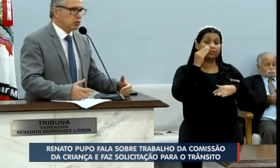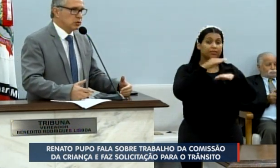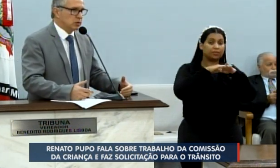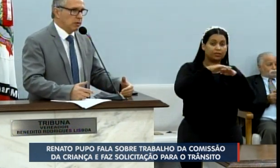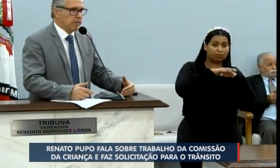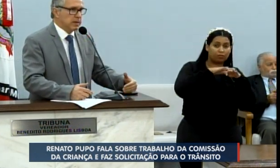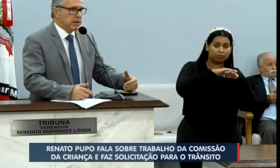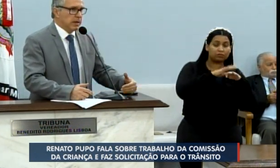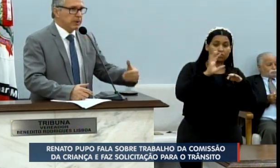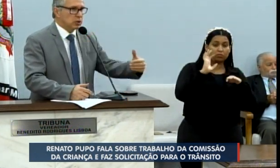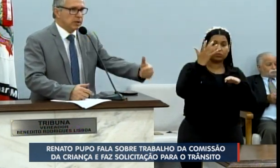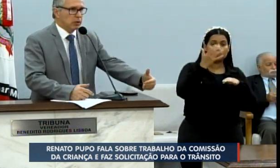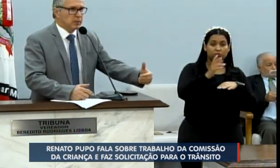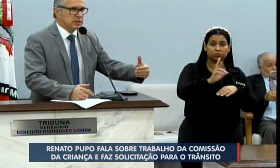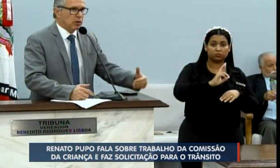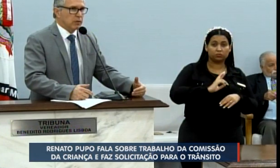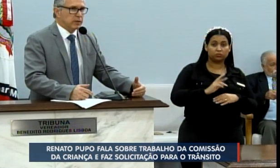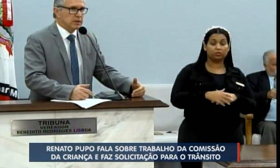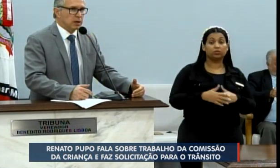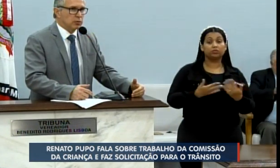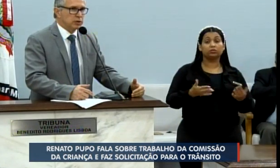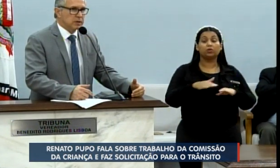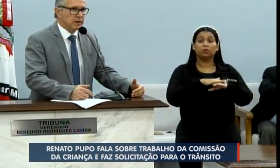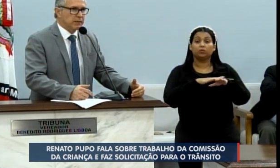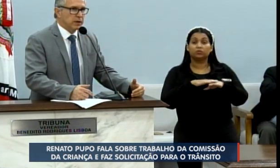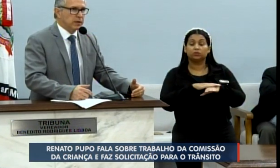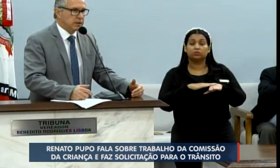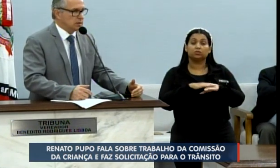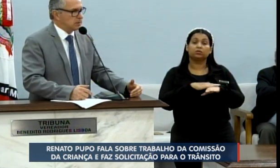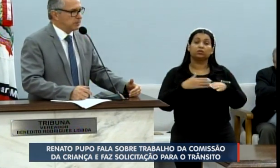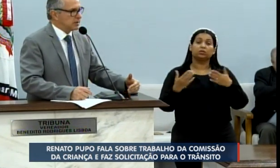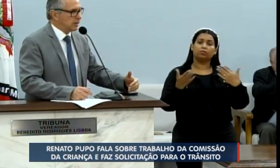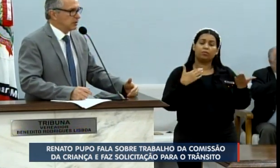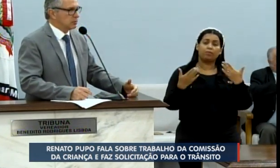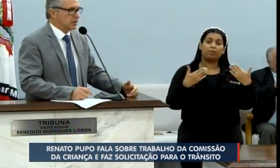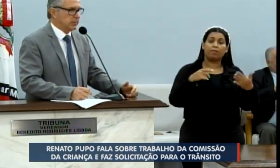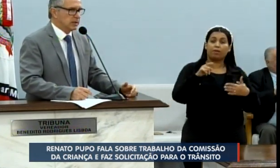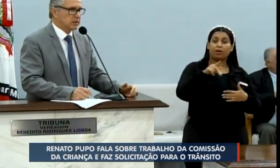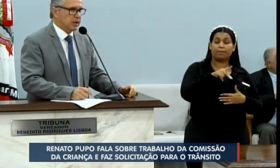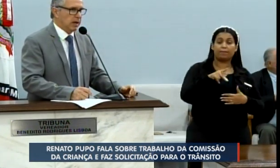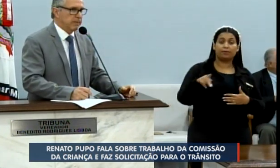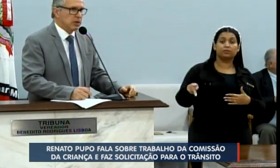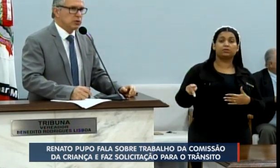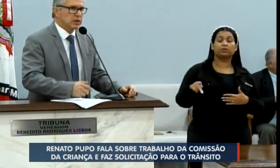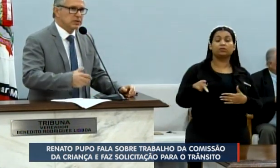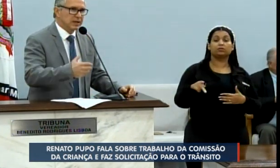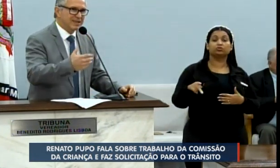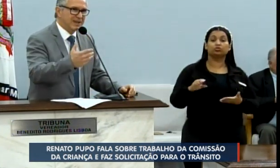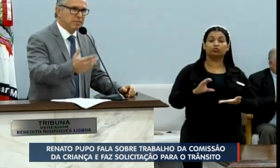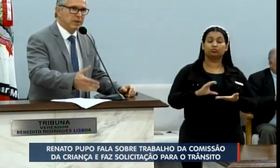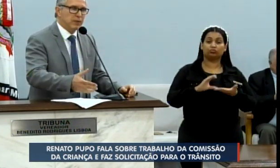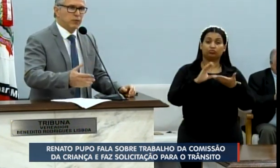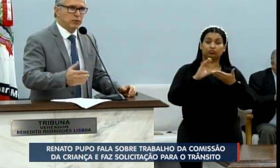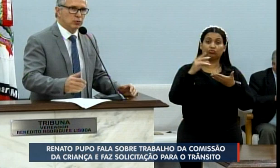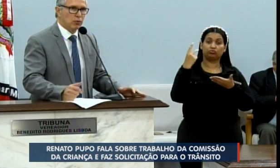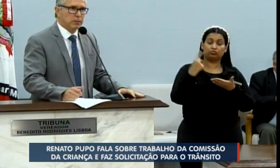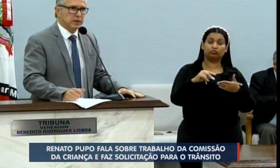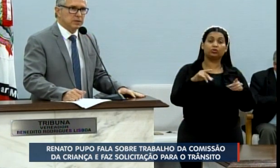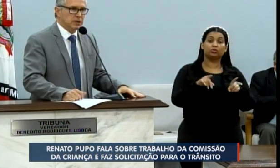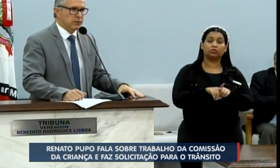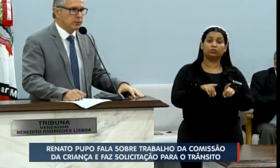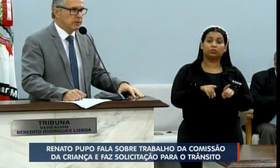buscar uma solução. E a partir daí comecei a conversar com o Gessé Fernandes, presidente do CMDCA. E o Gessé também foi